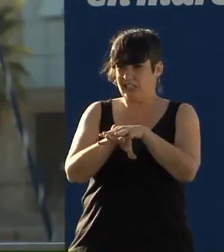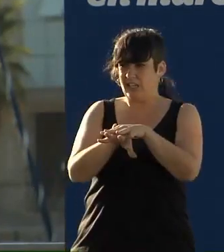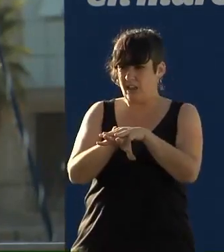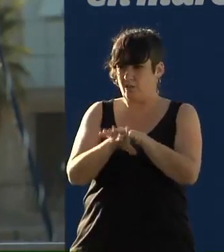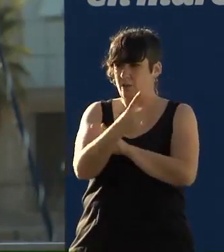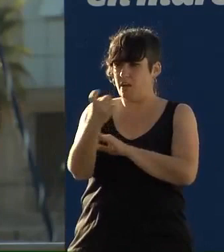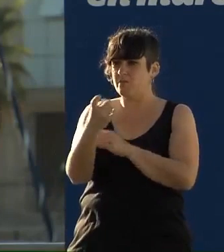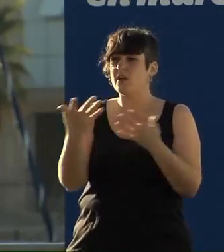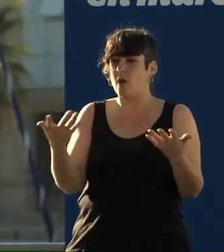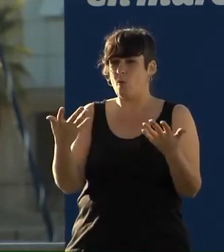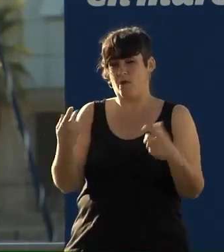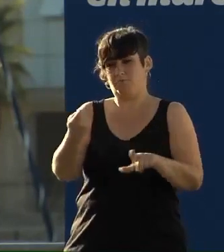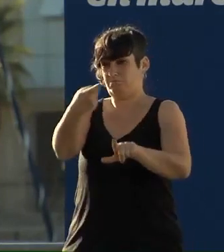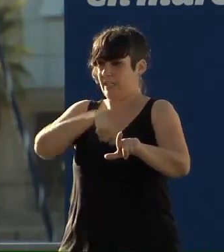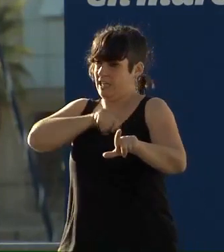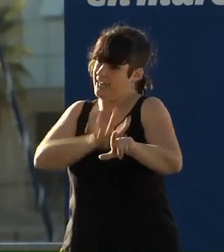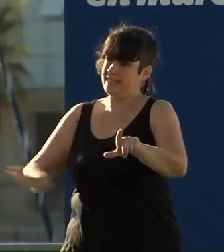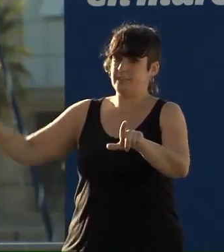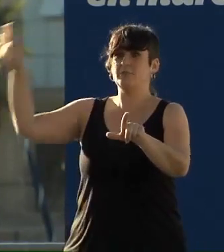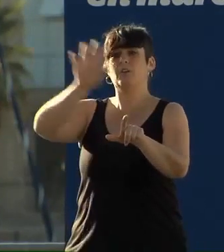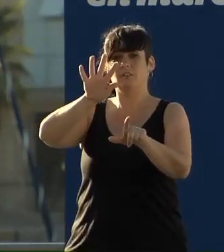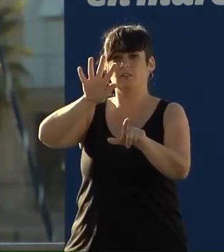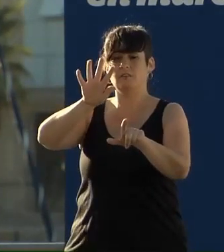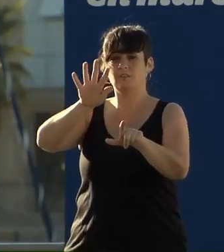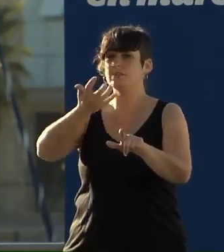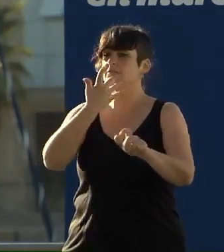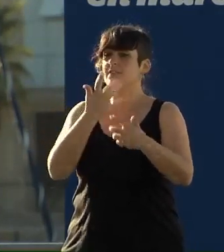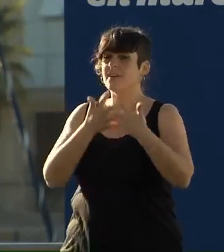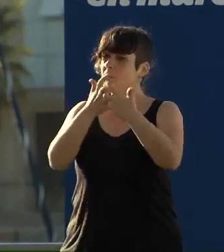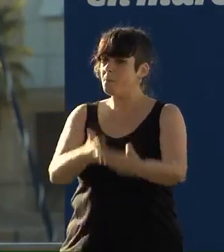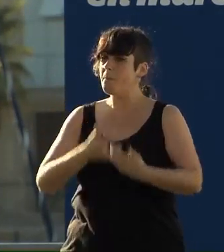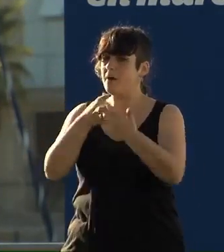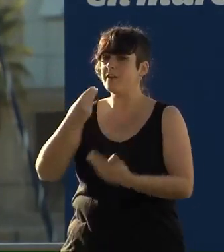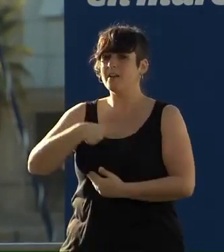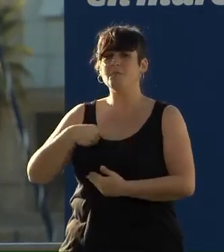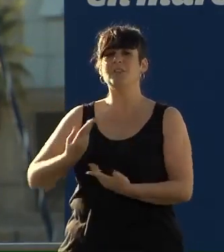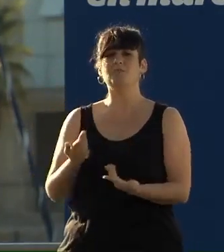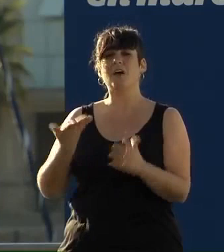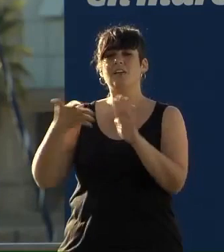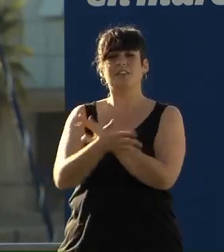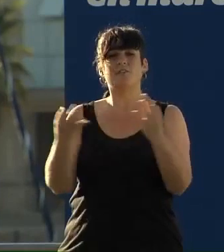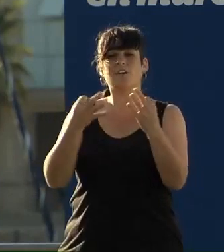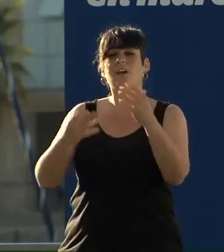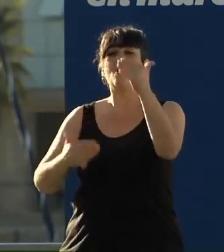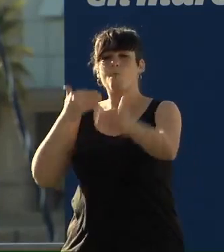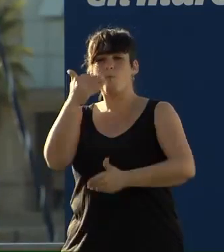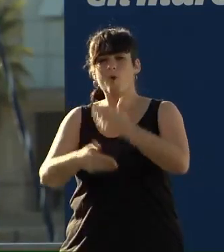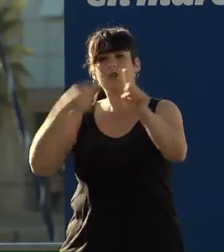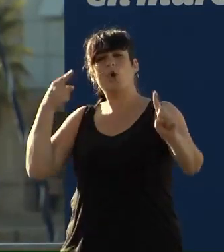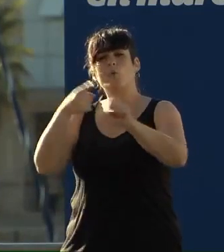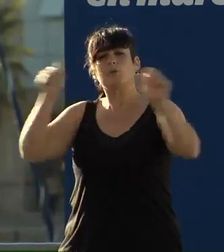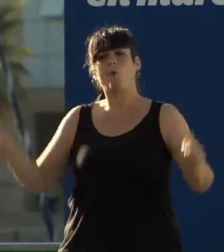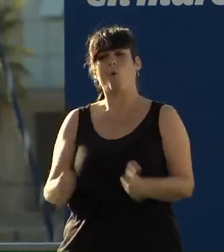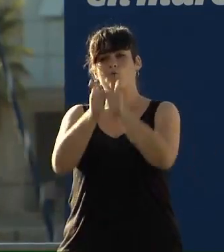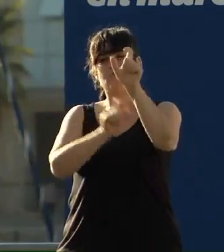con o que está a pasar, é a nivel do Estado. Esta é unha batalla que forma parte do proceso de rebelión cívica que arrancou